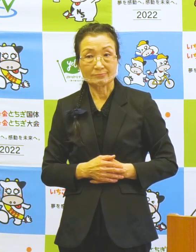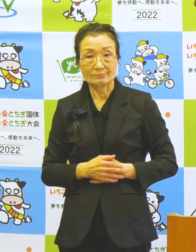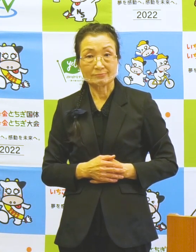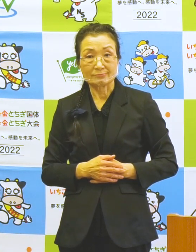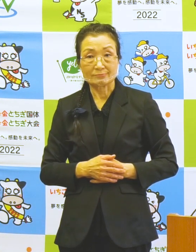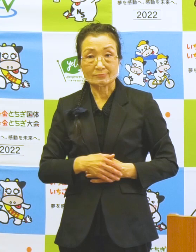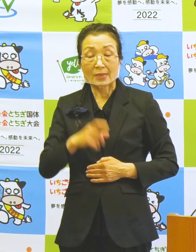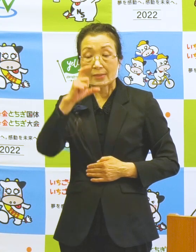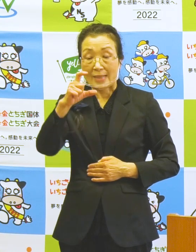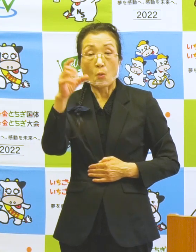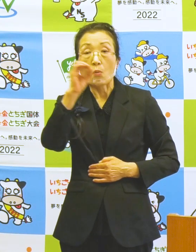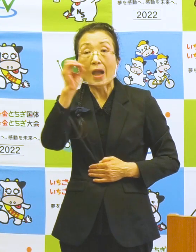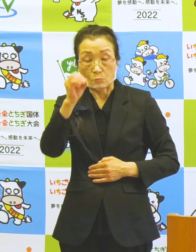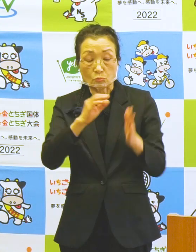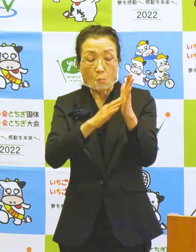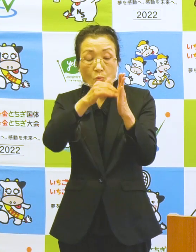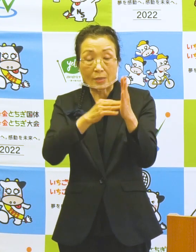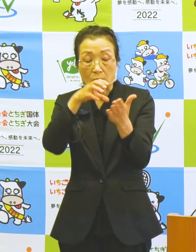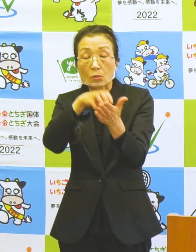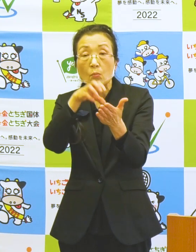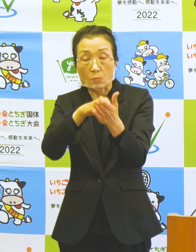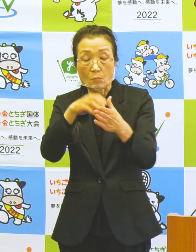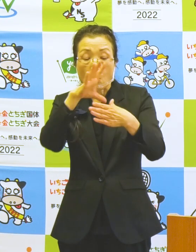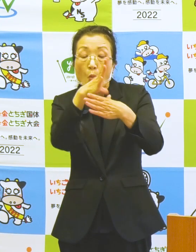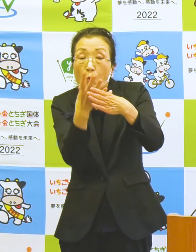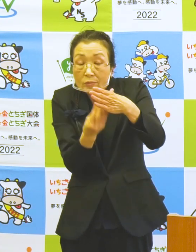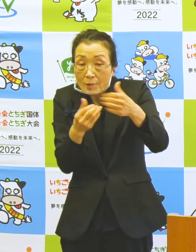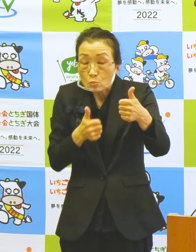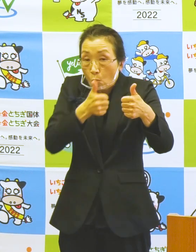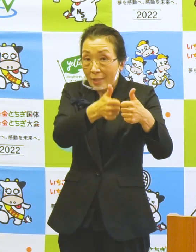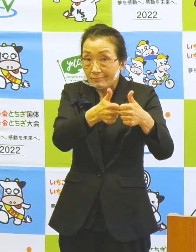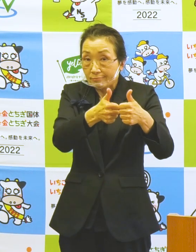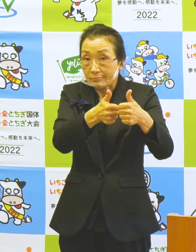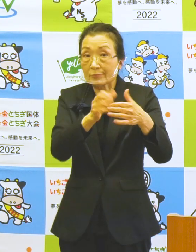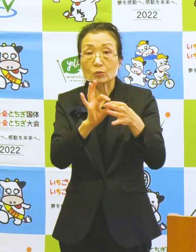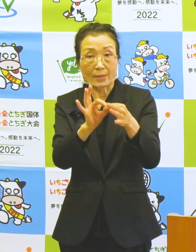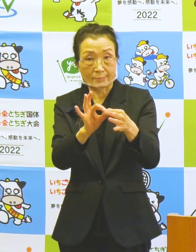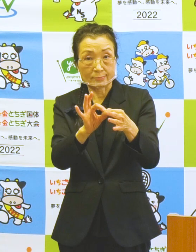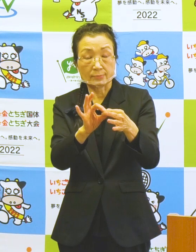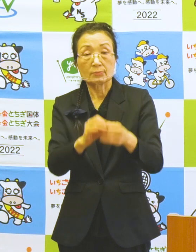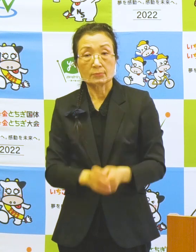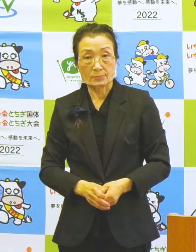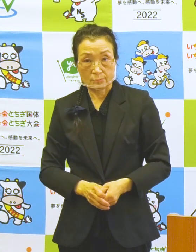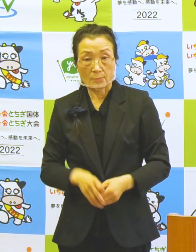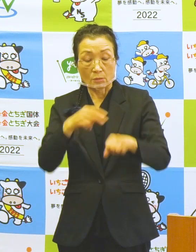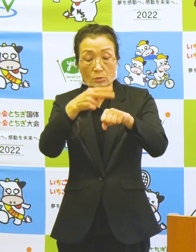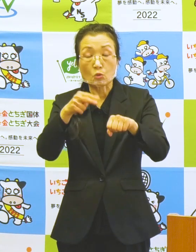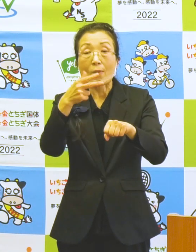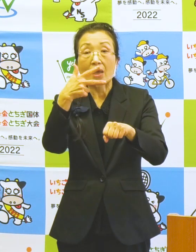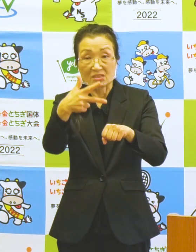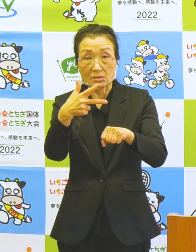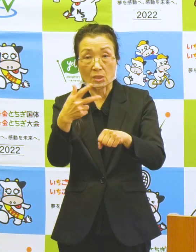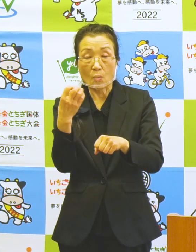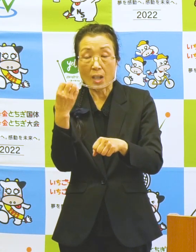ゼロカーボン、プラゴミゼロ国体への挑戦についてであります。那須塩原市は令和